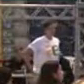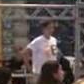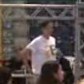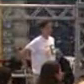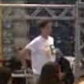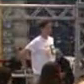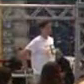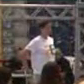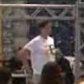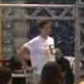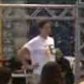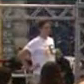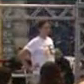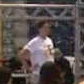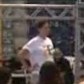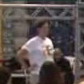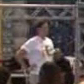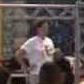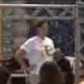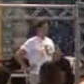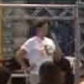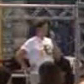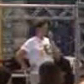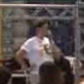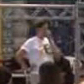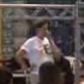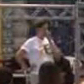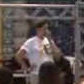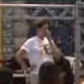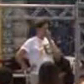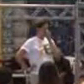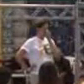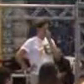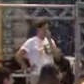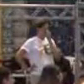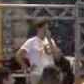esse meu filho ao morro viu minha canon amigo